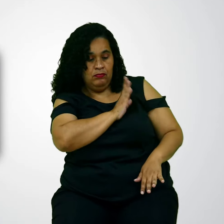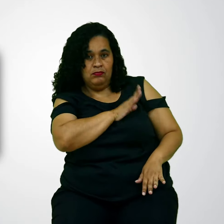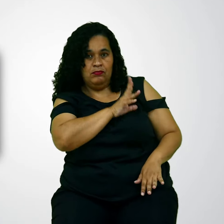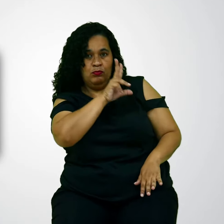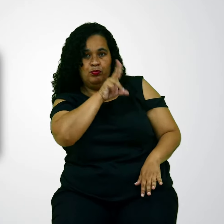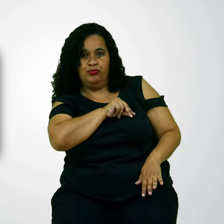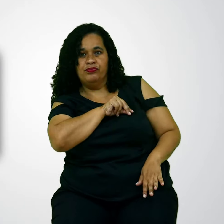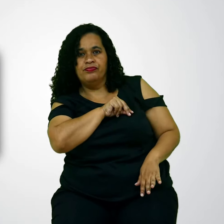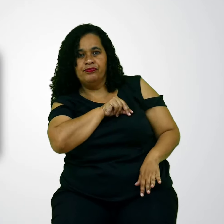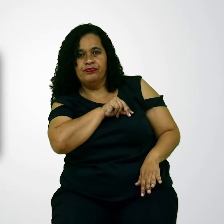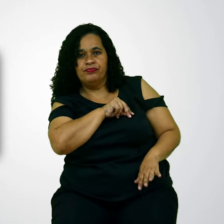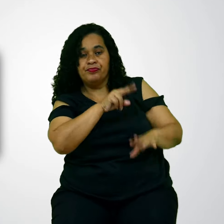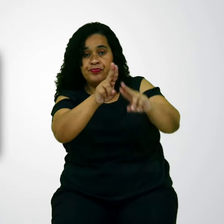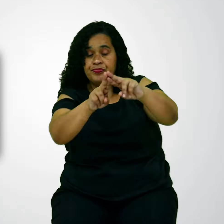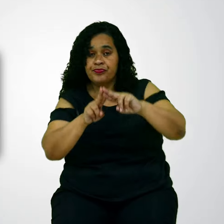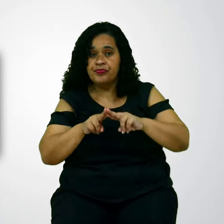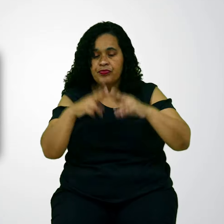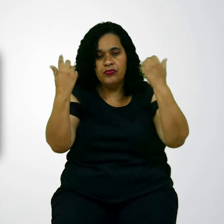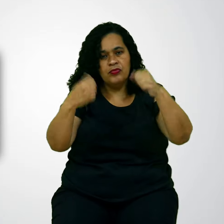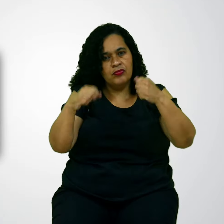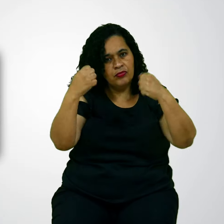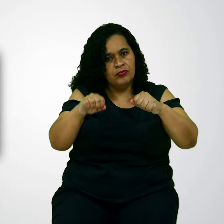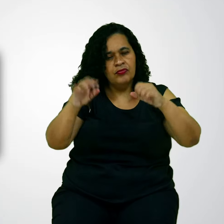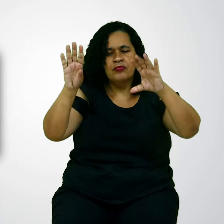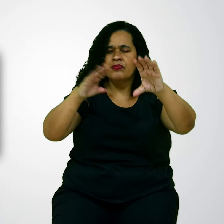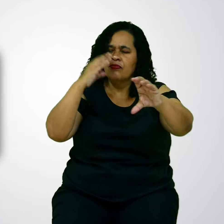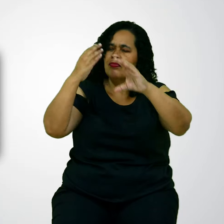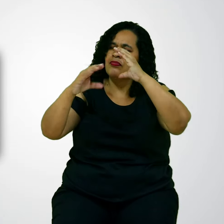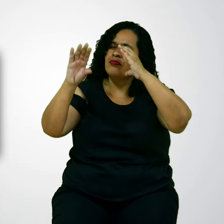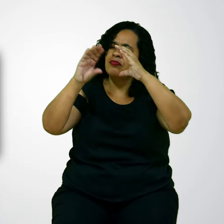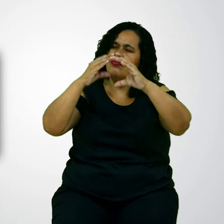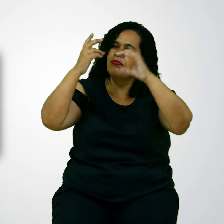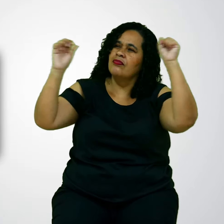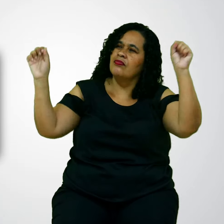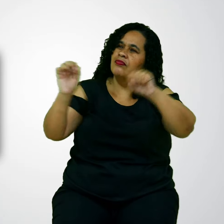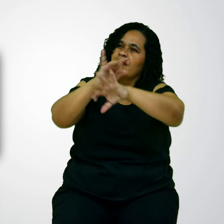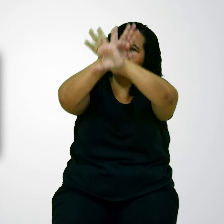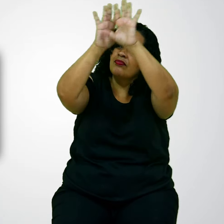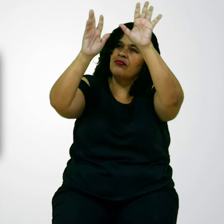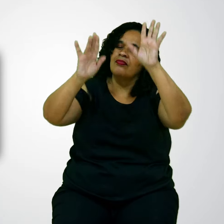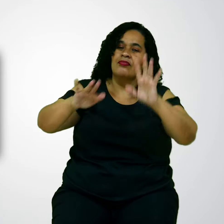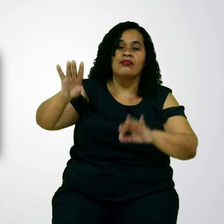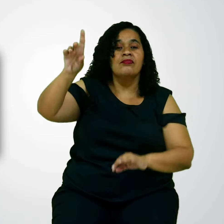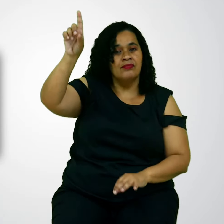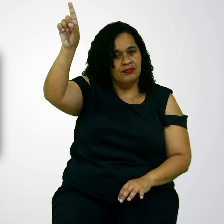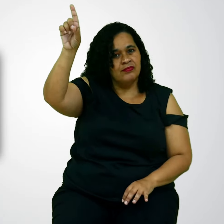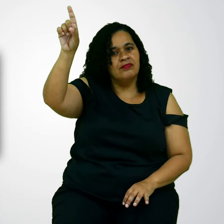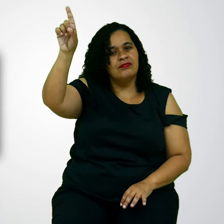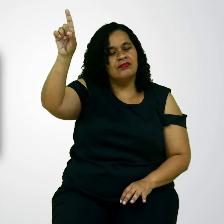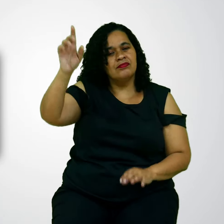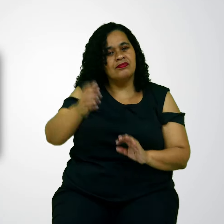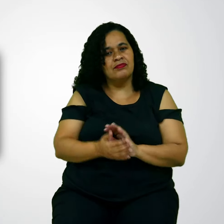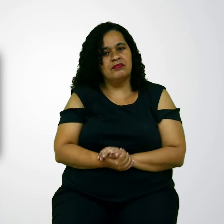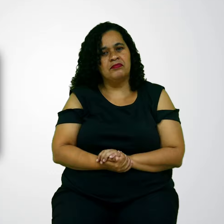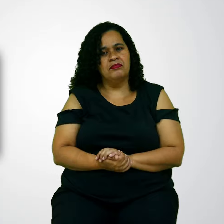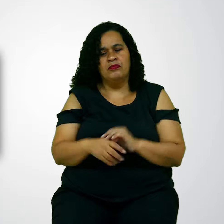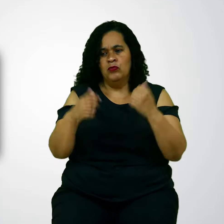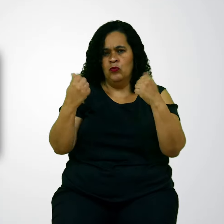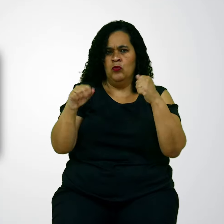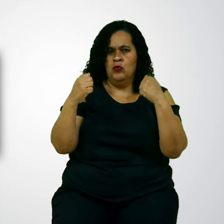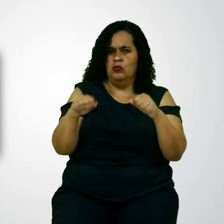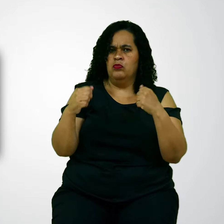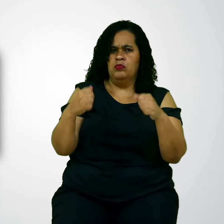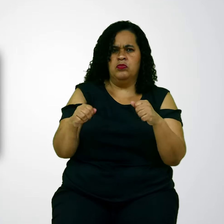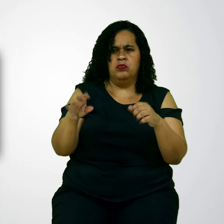Eu preciso cantar para a glória de Deus. E aí não precisa ser assim, não precisa cantar bem igual o Fabinho canta,